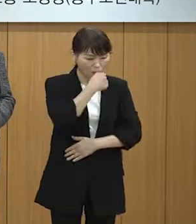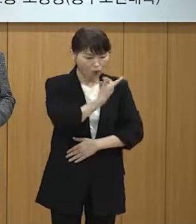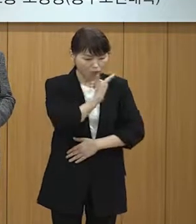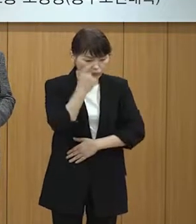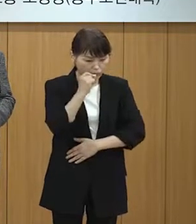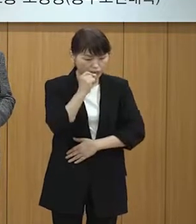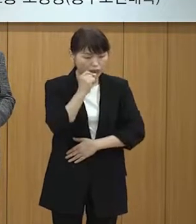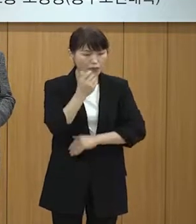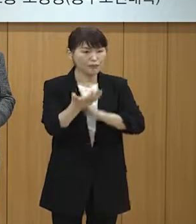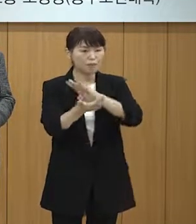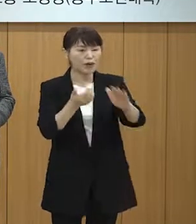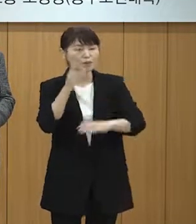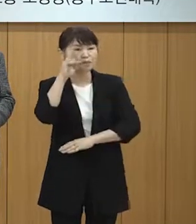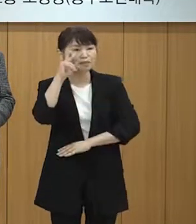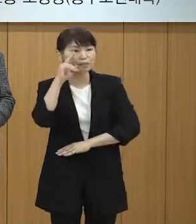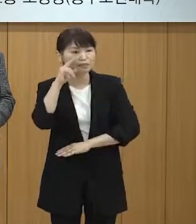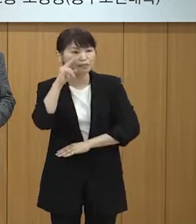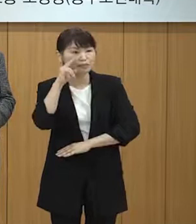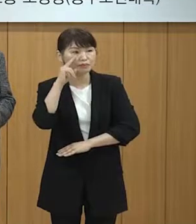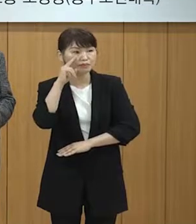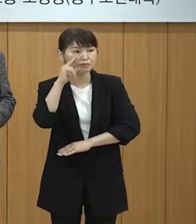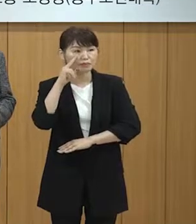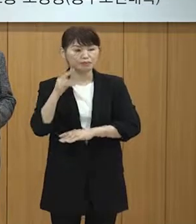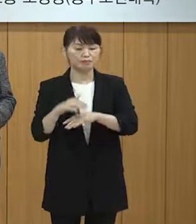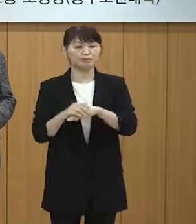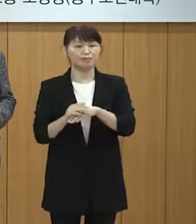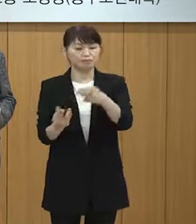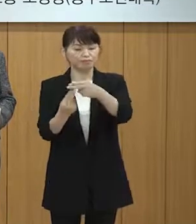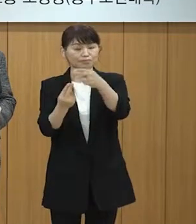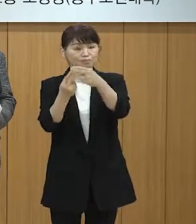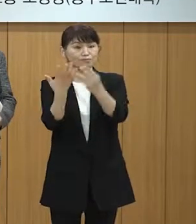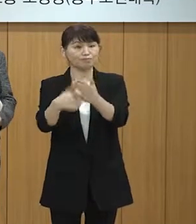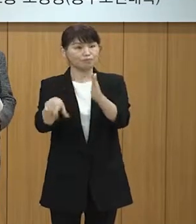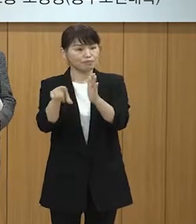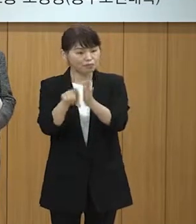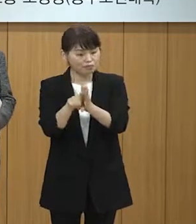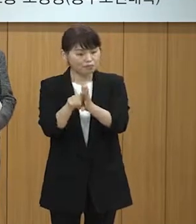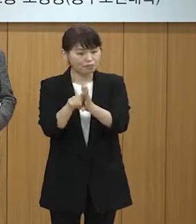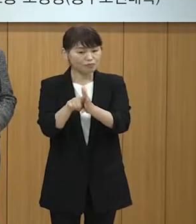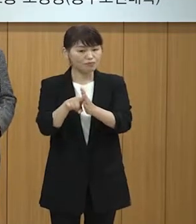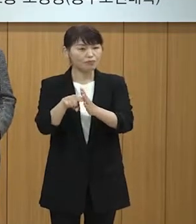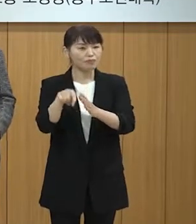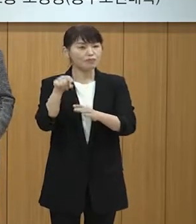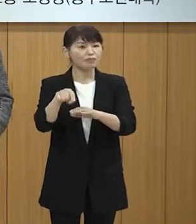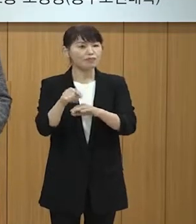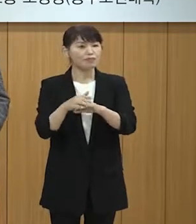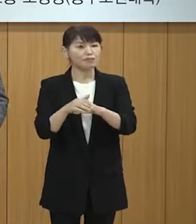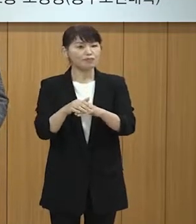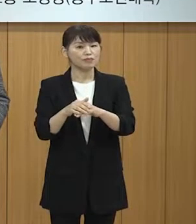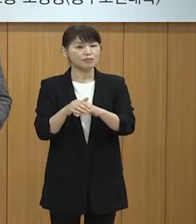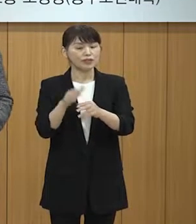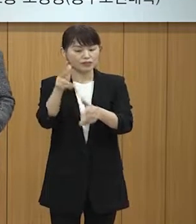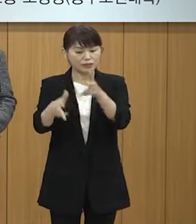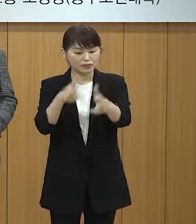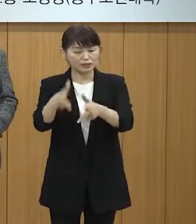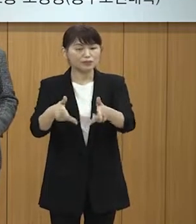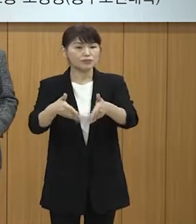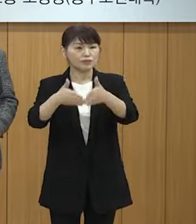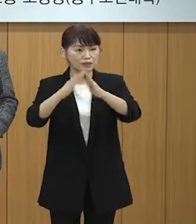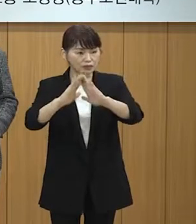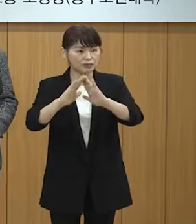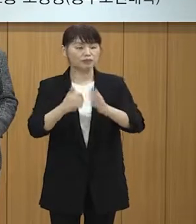새로운 토종자원 패러다임 구축을 위한 제도적인 기반을 마련해 친환경 농업 추진의